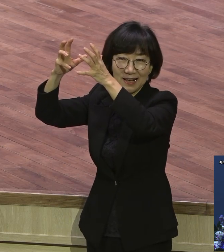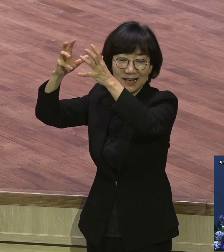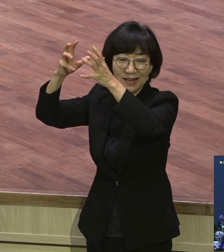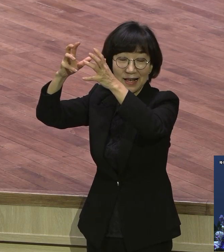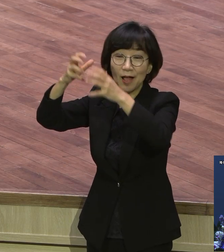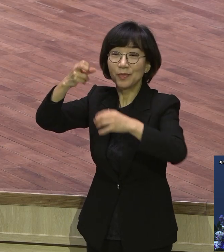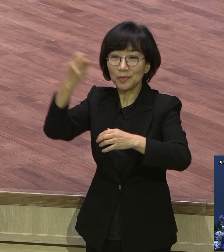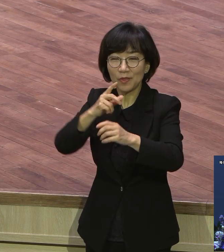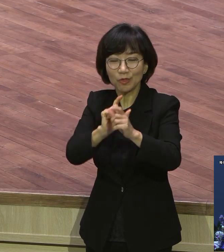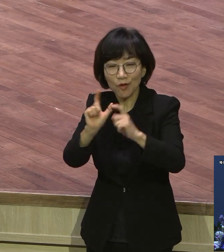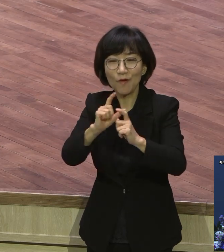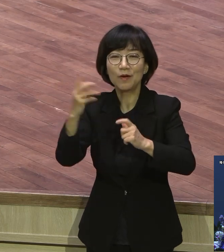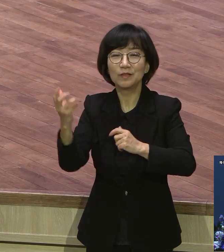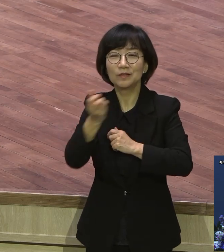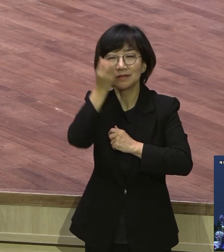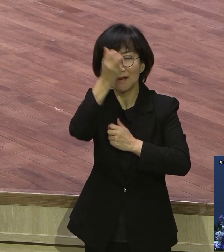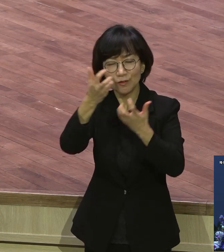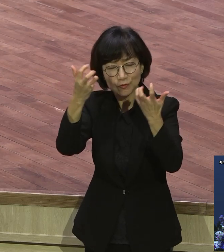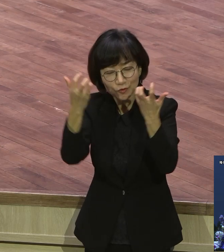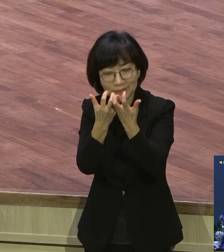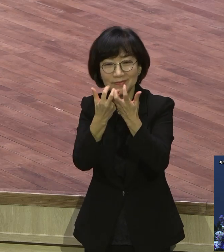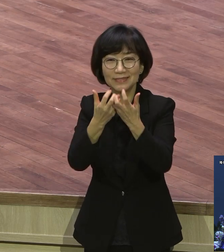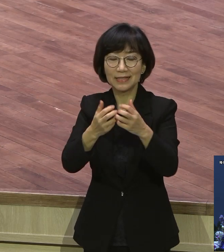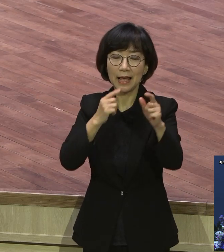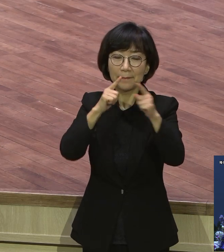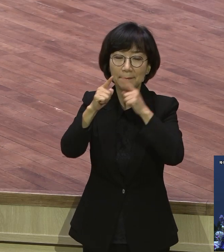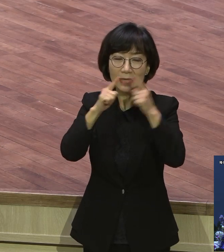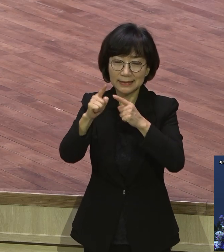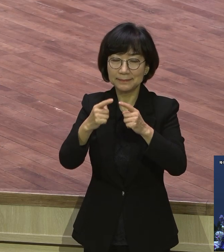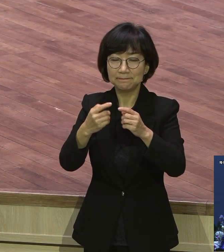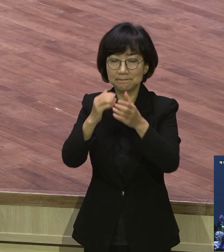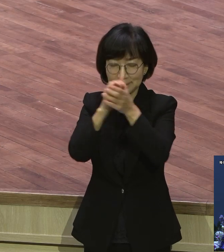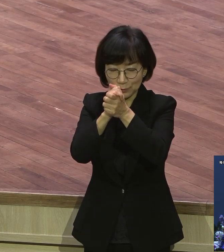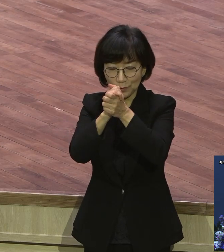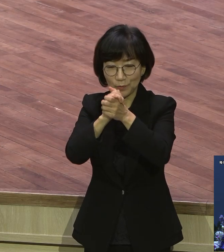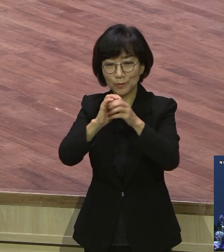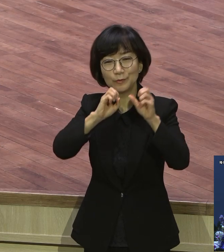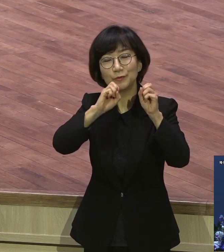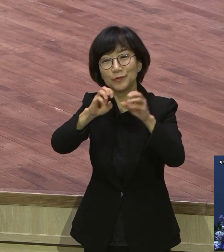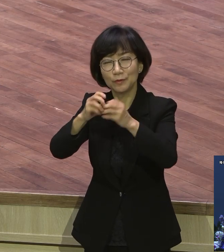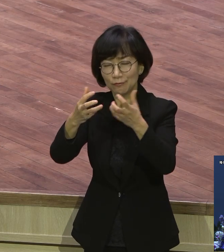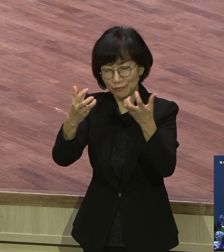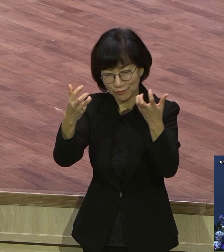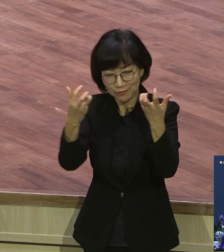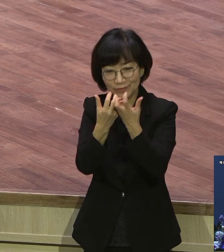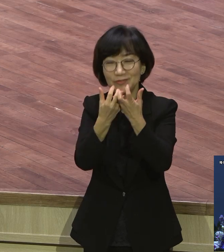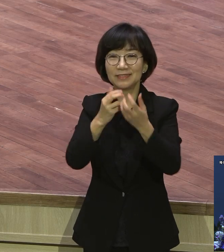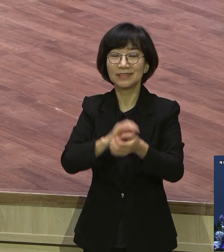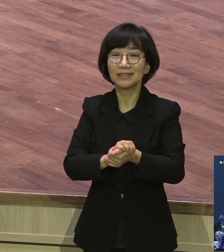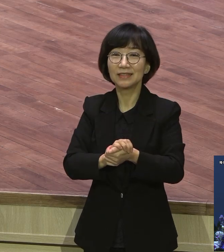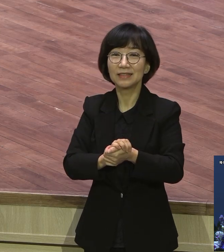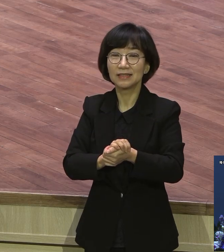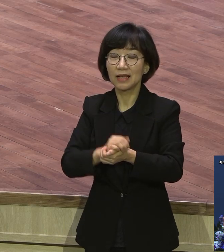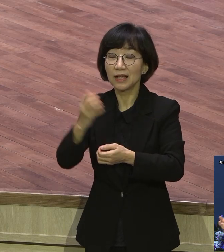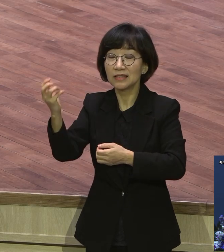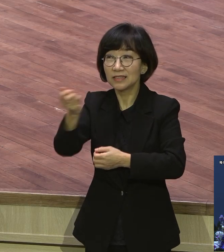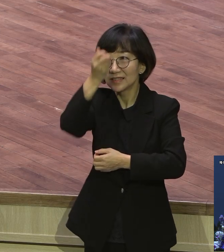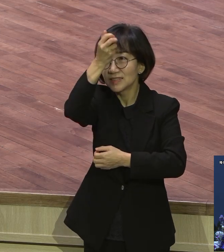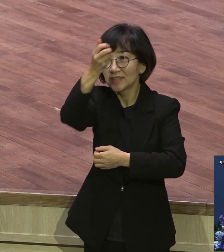충만해요 말씀 충만해요 기도 충만해요 전도 충만해요 성령의 사람 영적인 사람으로